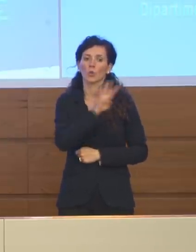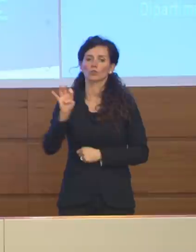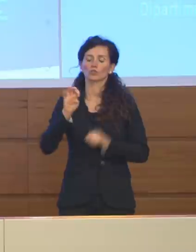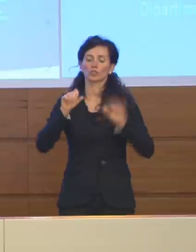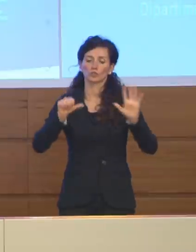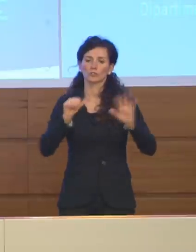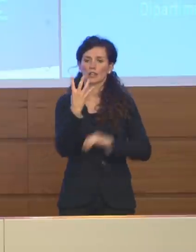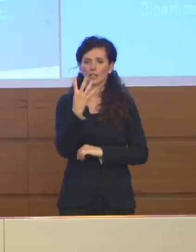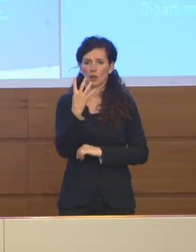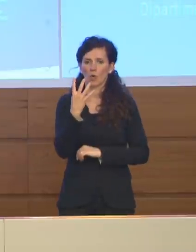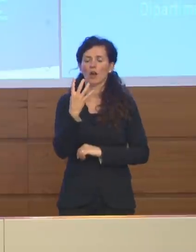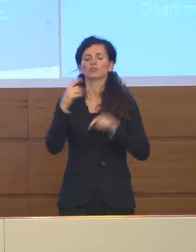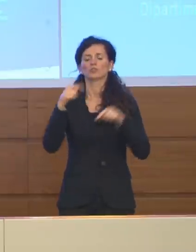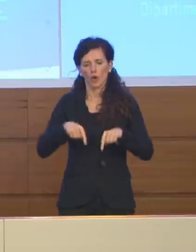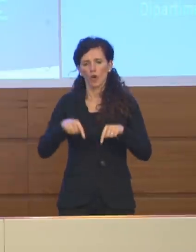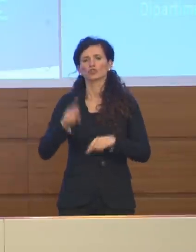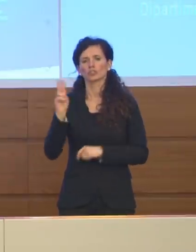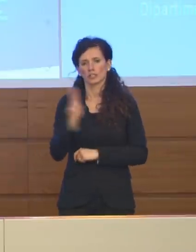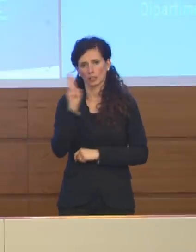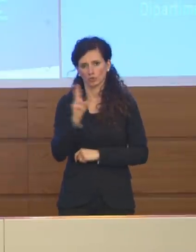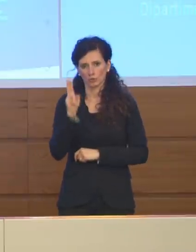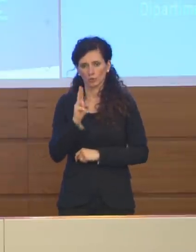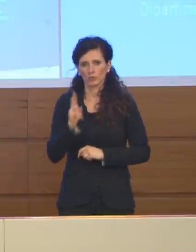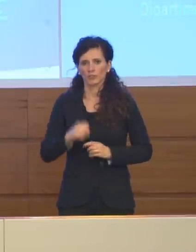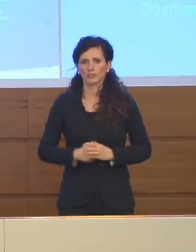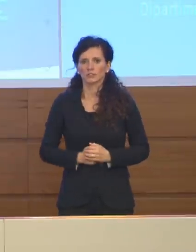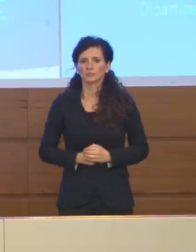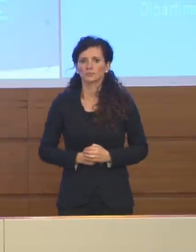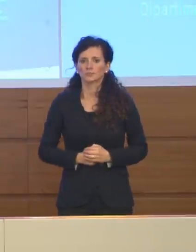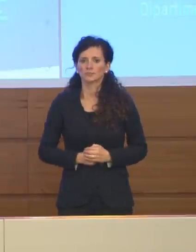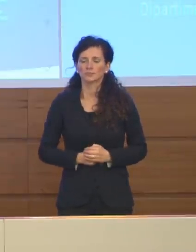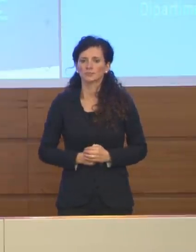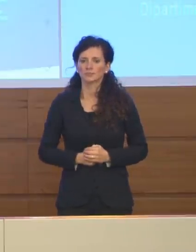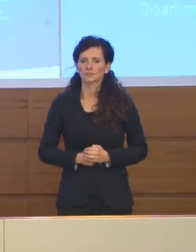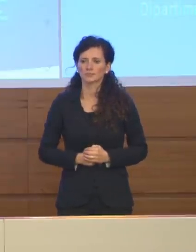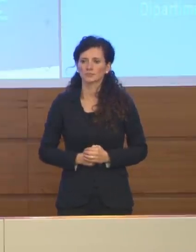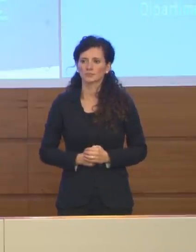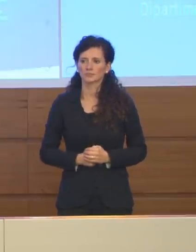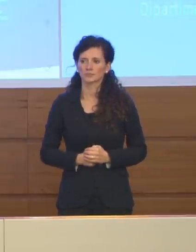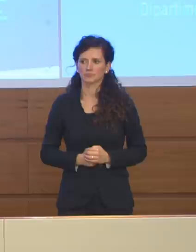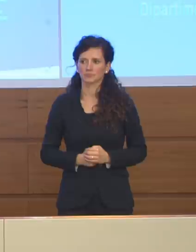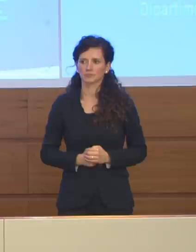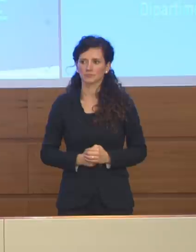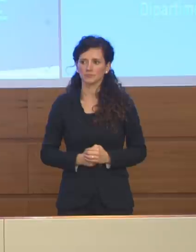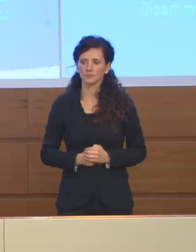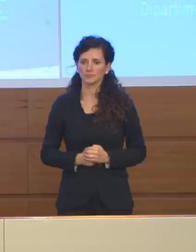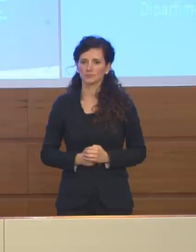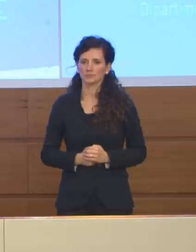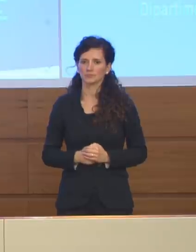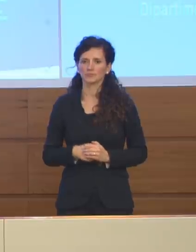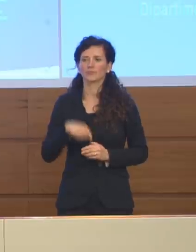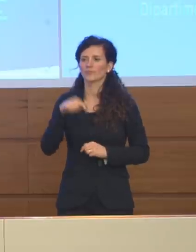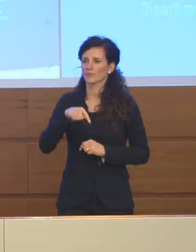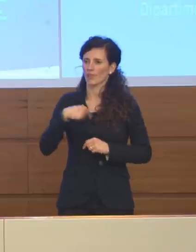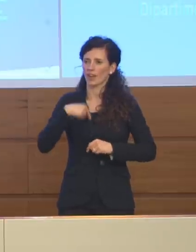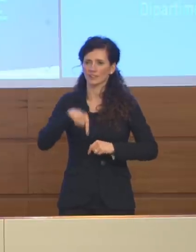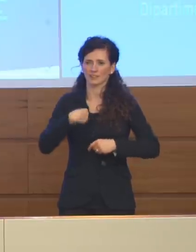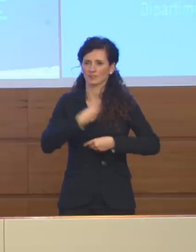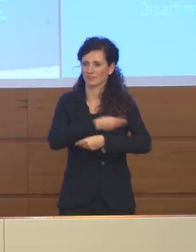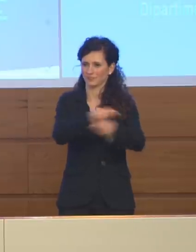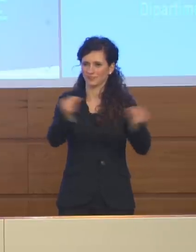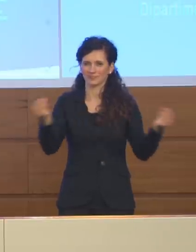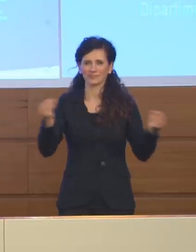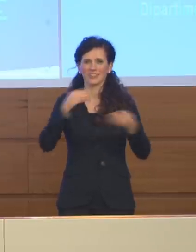464 nuovi deceduti da oggi è fruibile nella tabella che noi distribuiamo